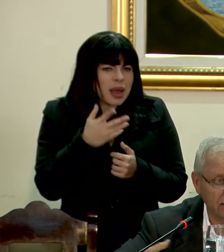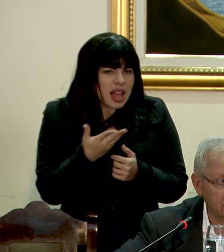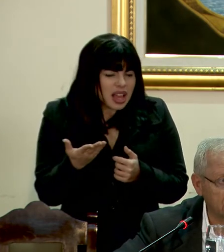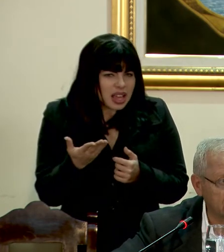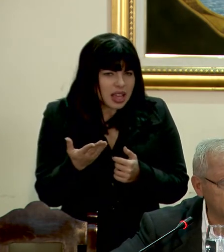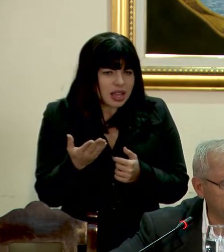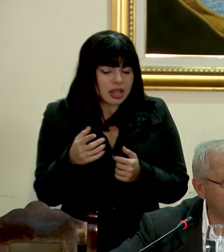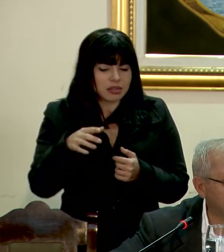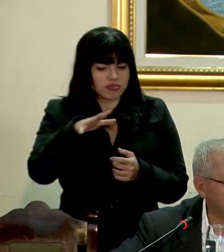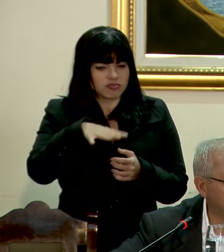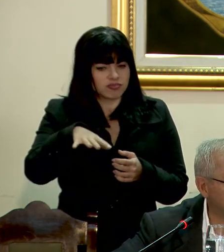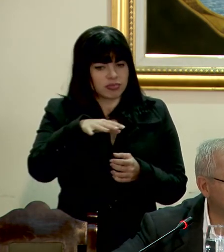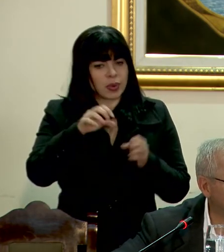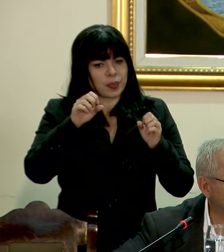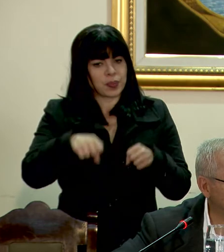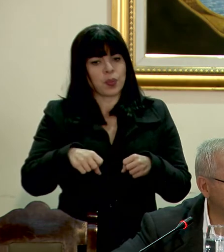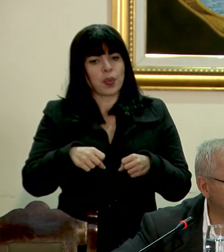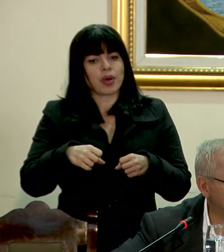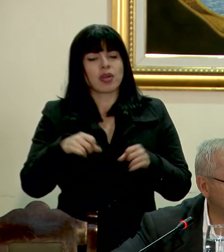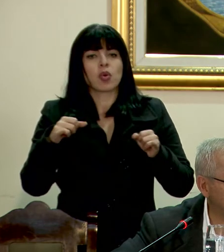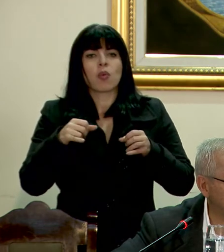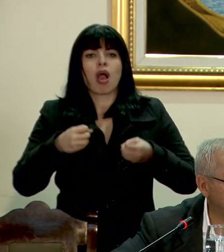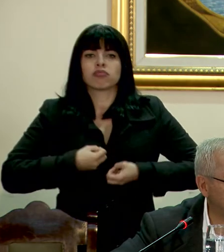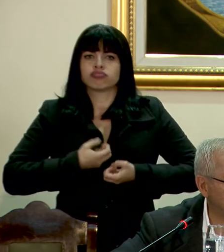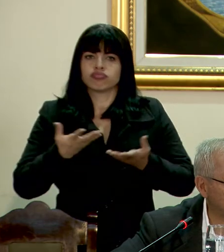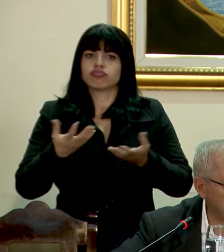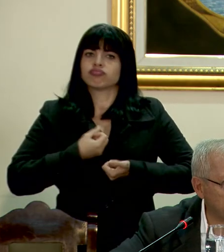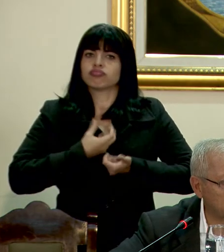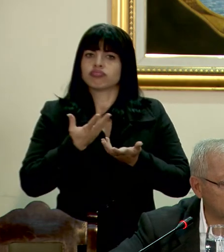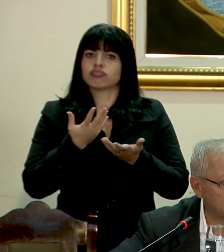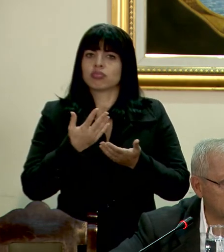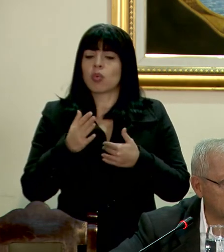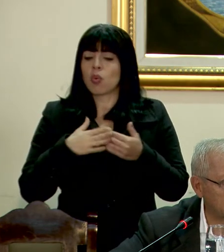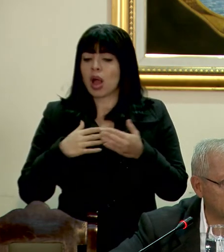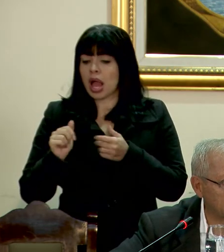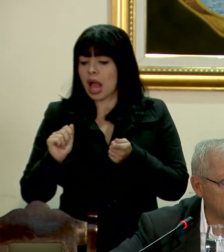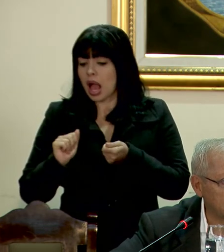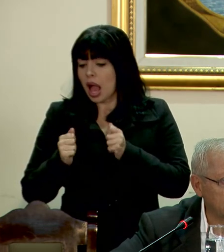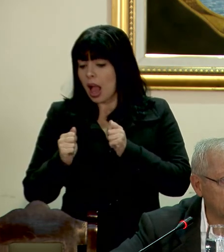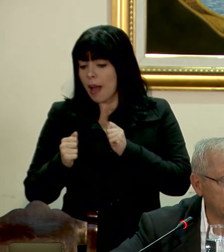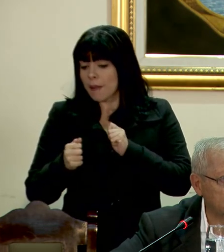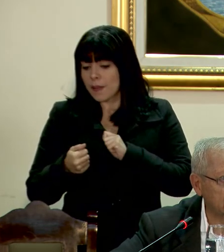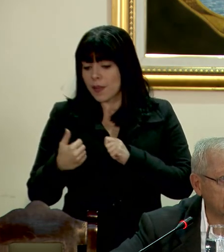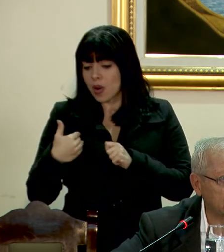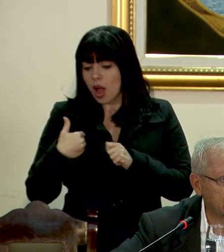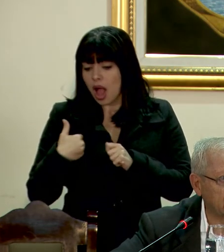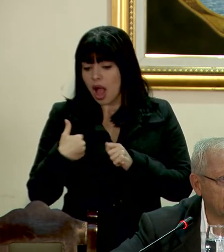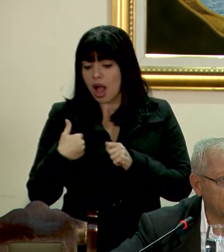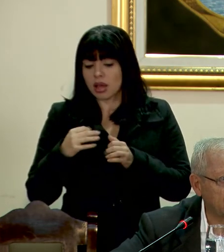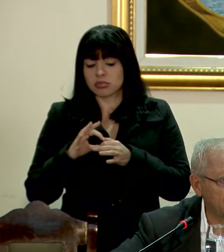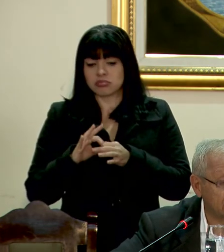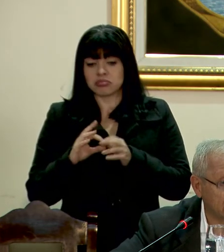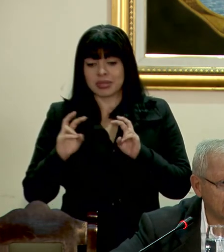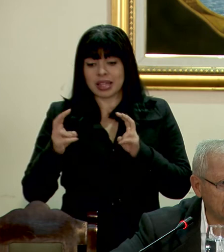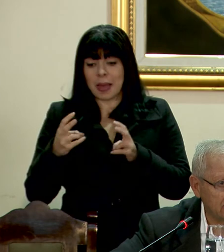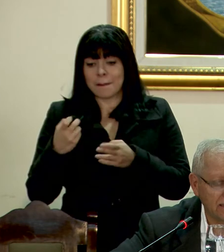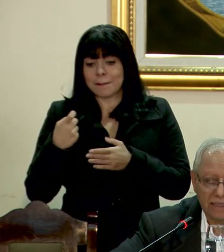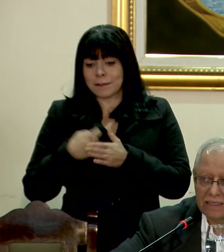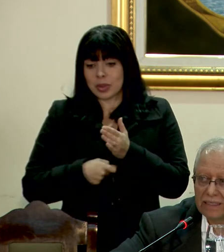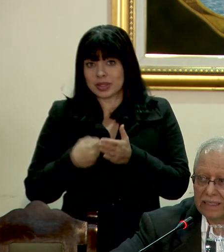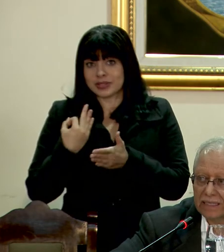se ventilan, por decir así, los cambios que se han dado en materia